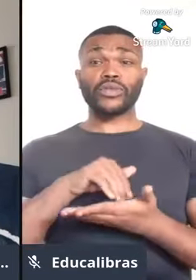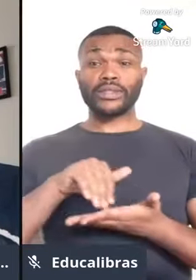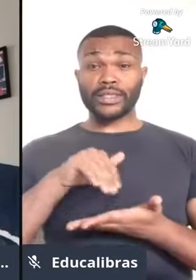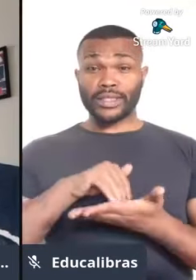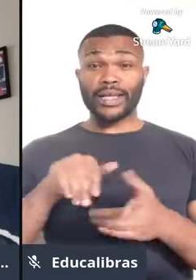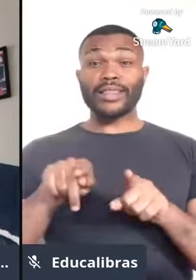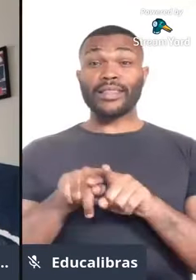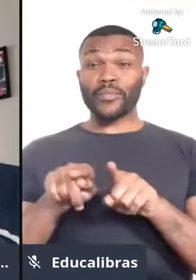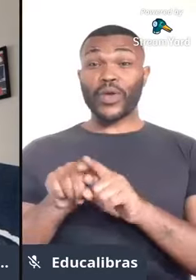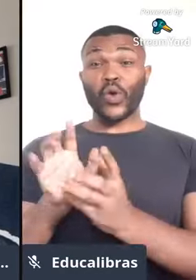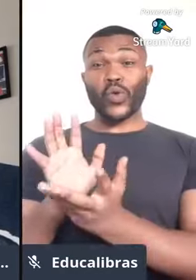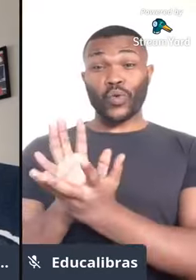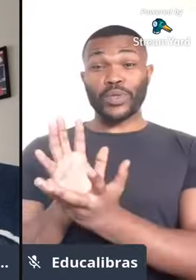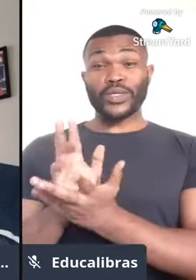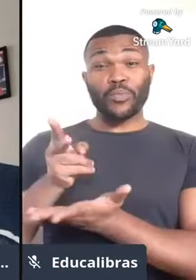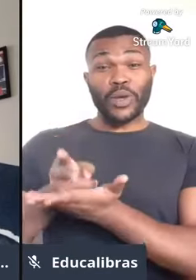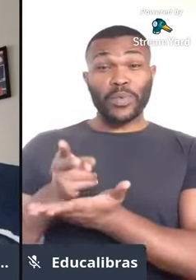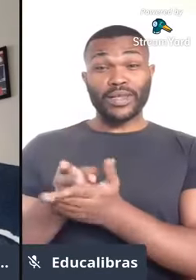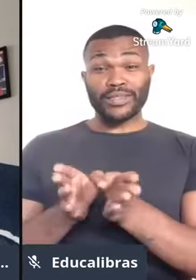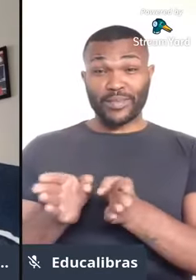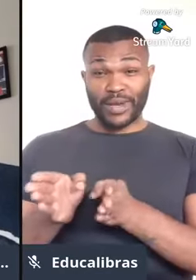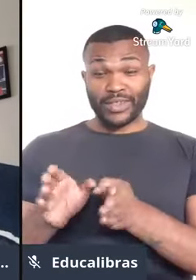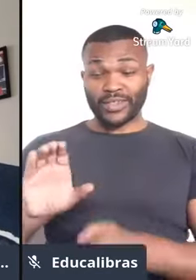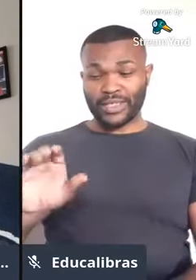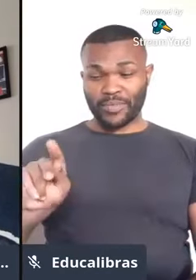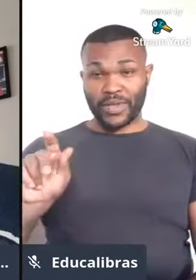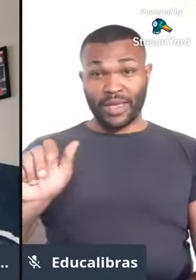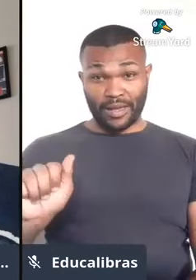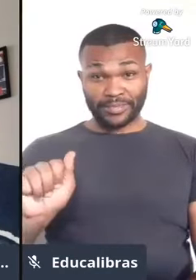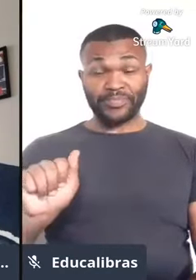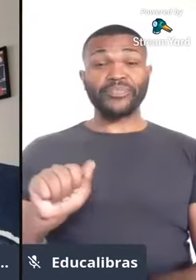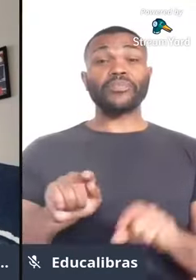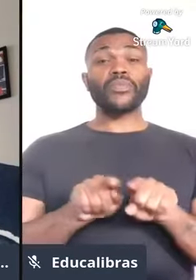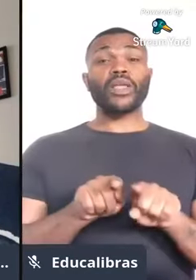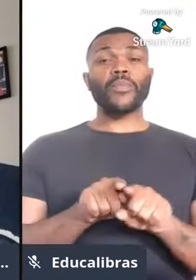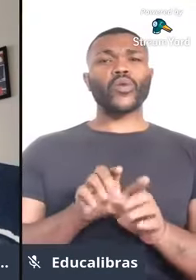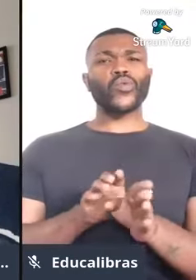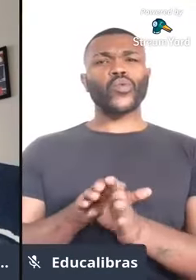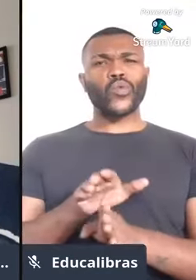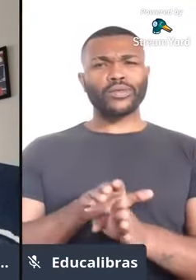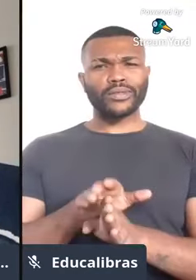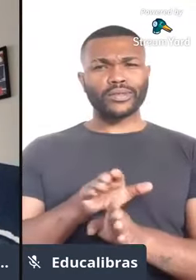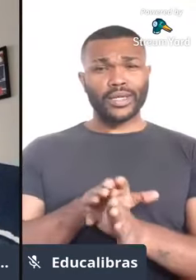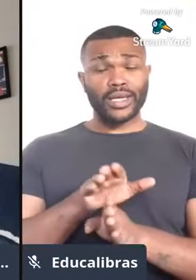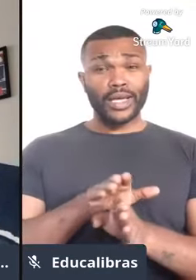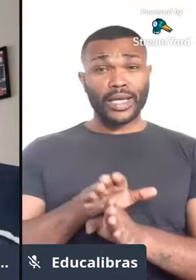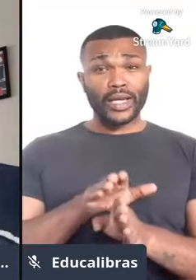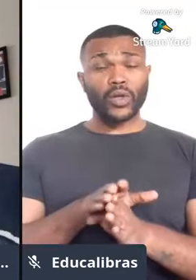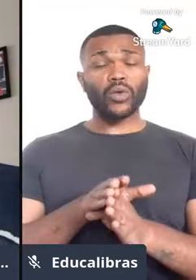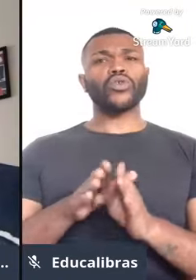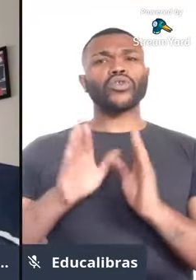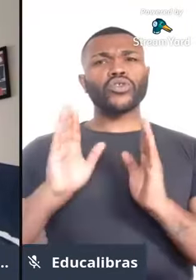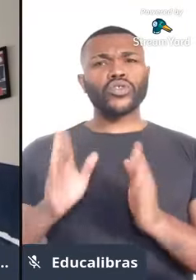CPA, que é a Comissão Permanente de Acessibilidade, e do Conselho, ou seja, que é uma trajetória, aí,